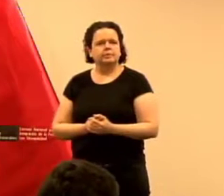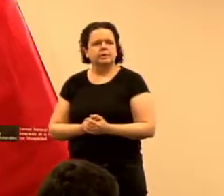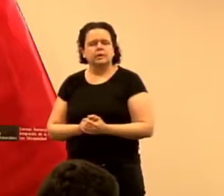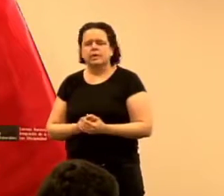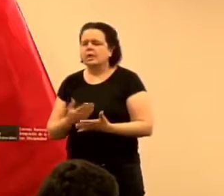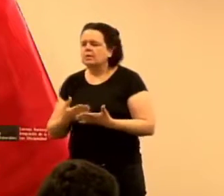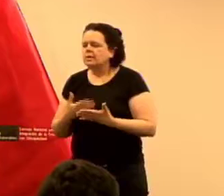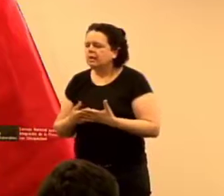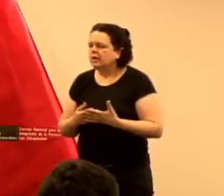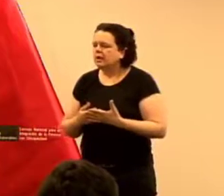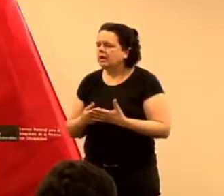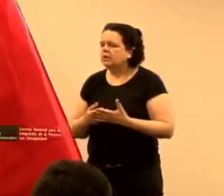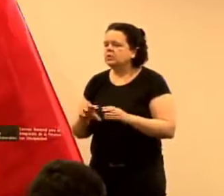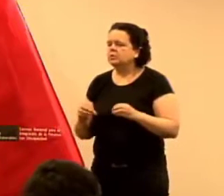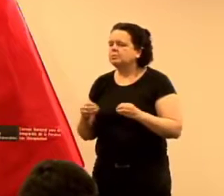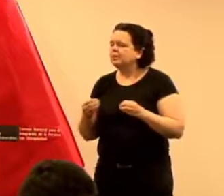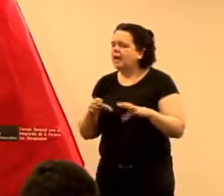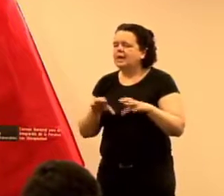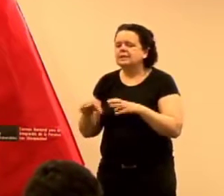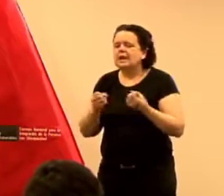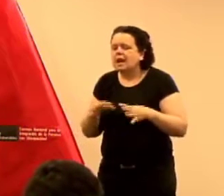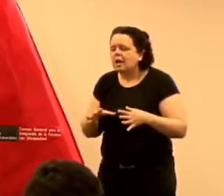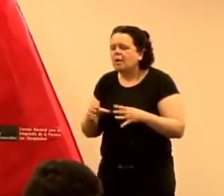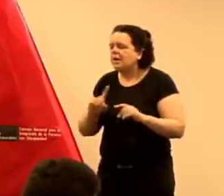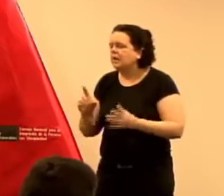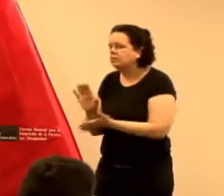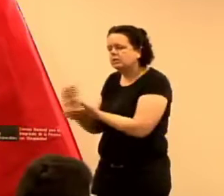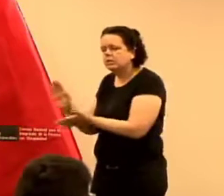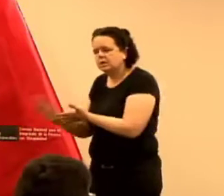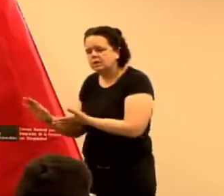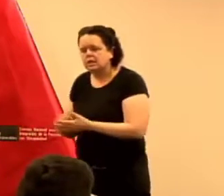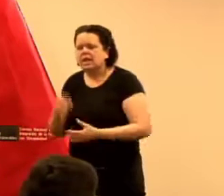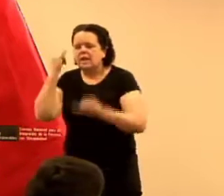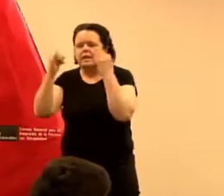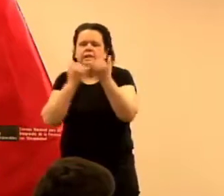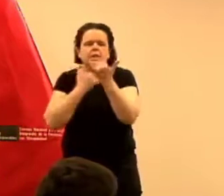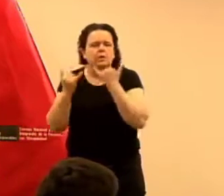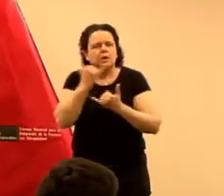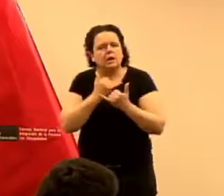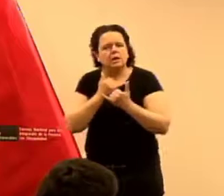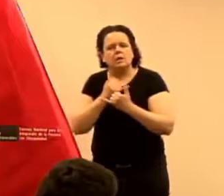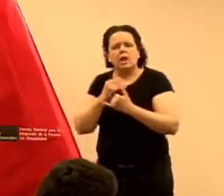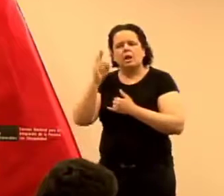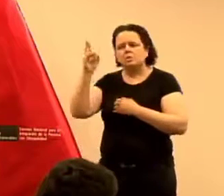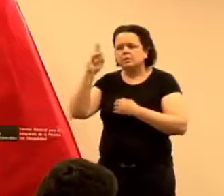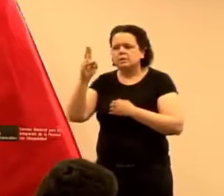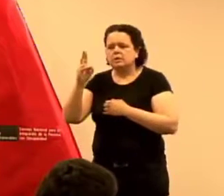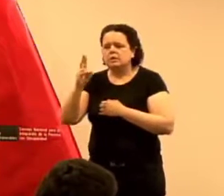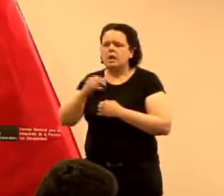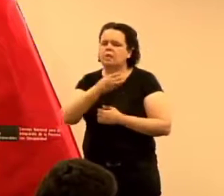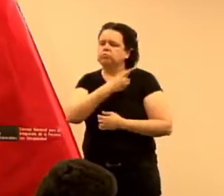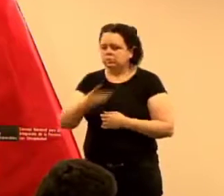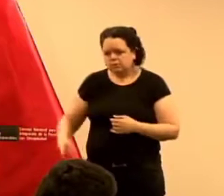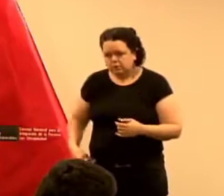Promover acciones contra el estigma y la discriminación, tanto con referencia a los docentes, a los